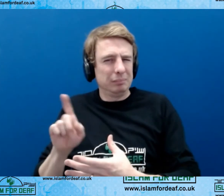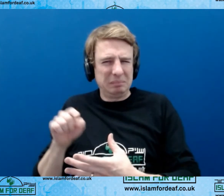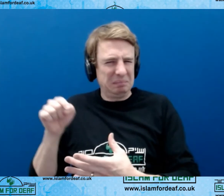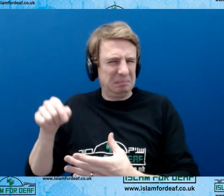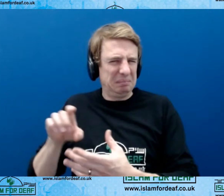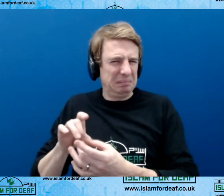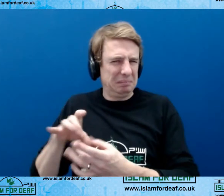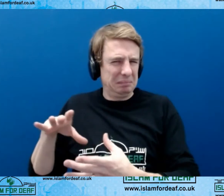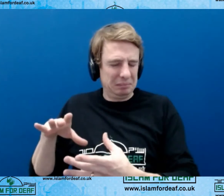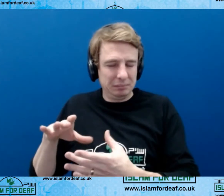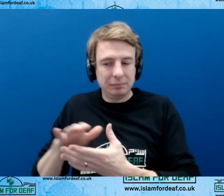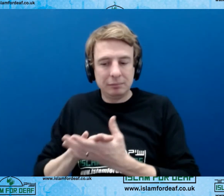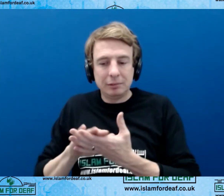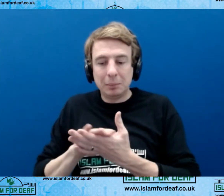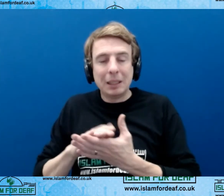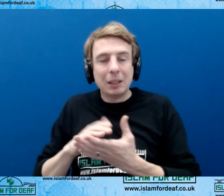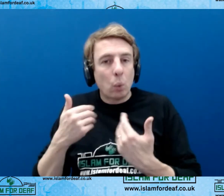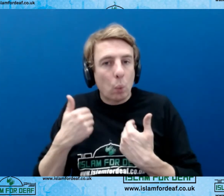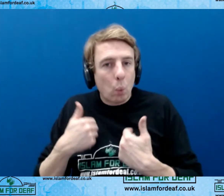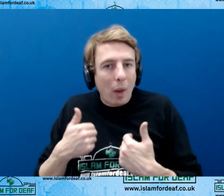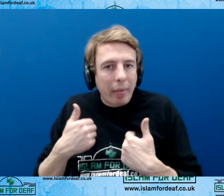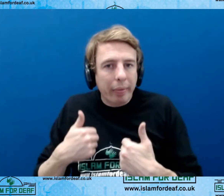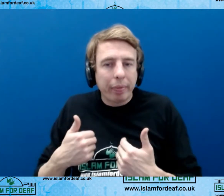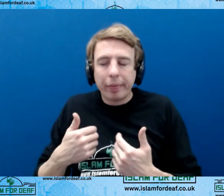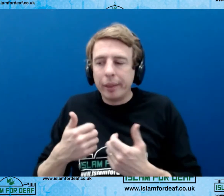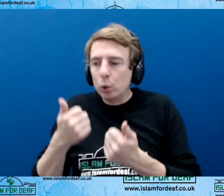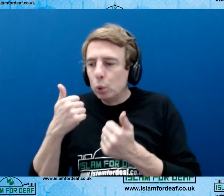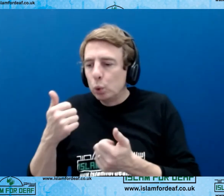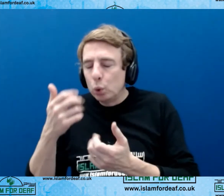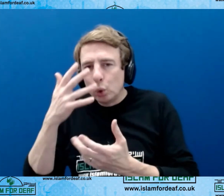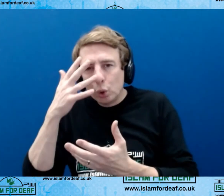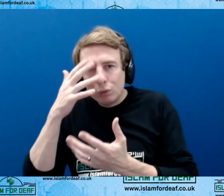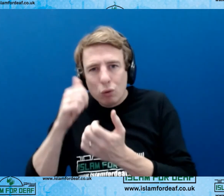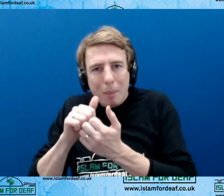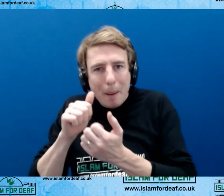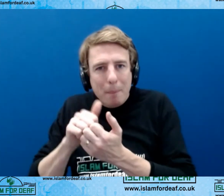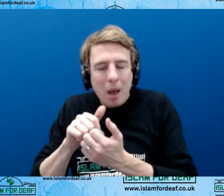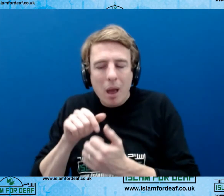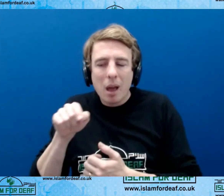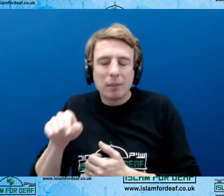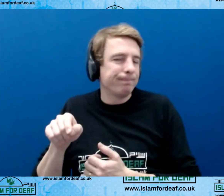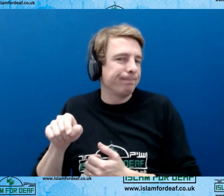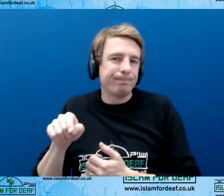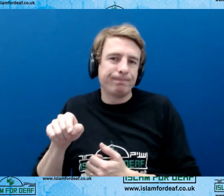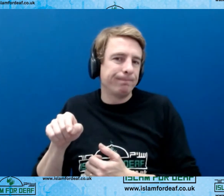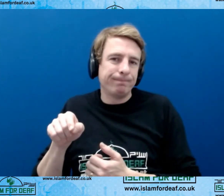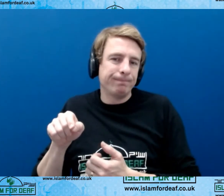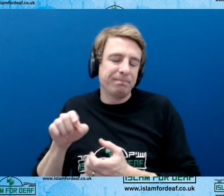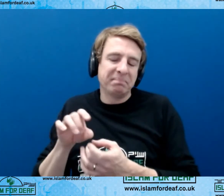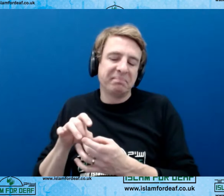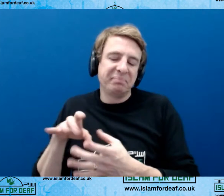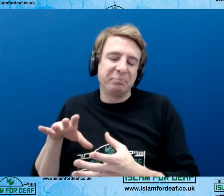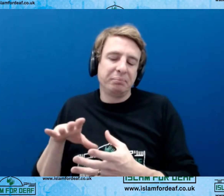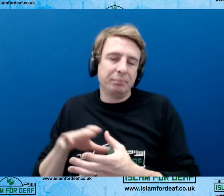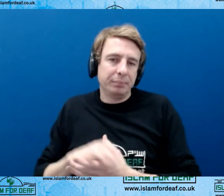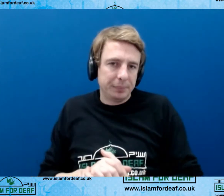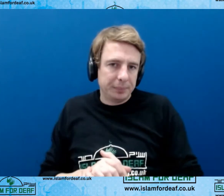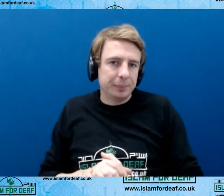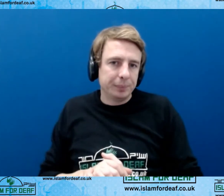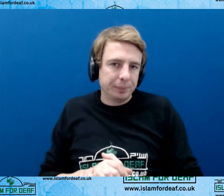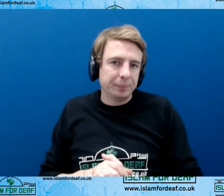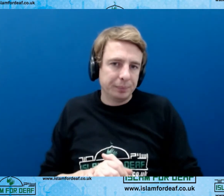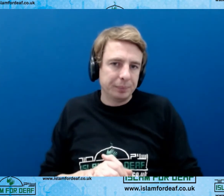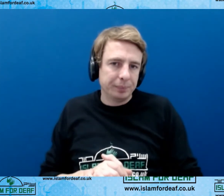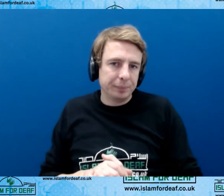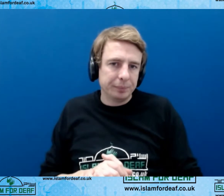from being remembered in a good way. فلا يذكر إلا بالشر والسوء. So they will not be